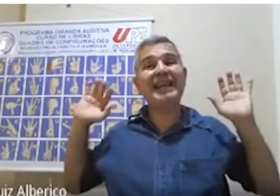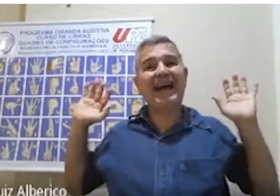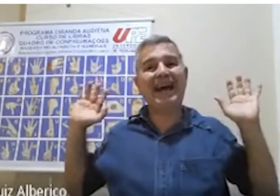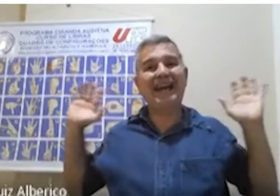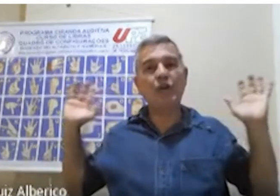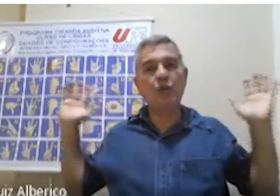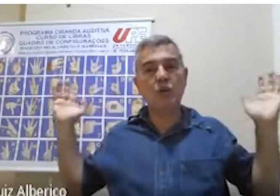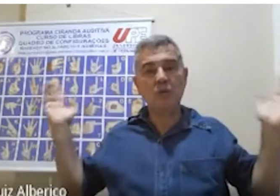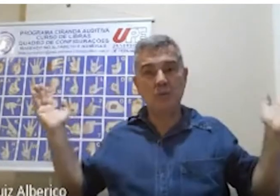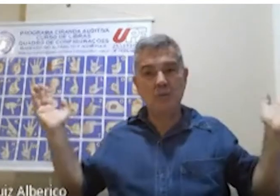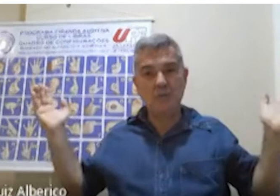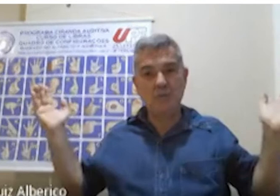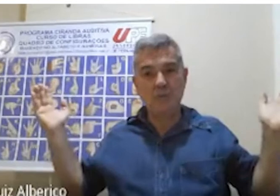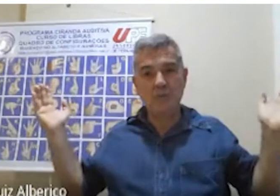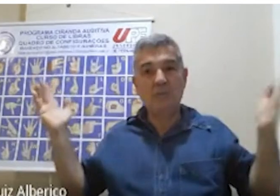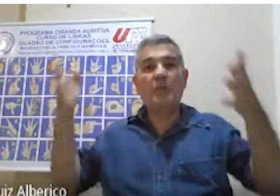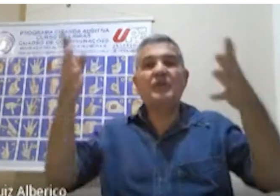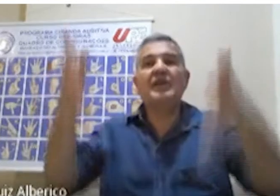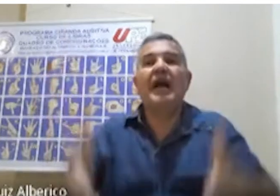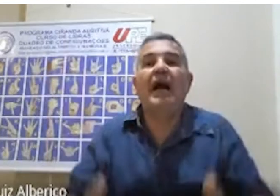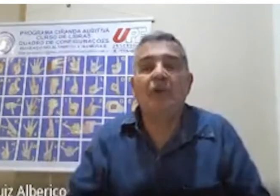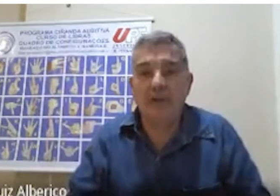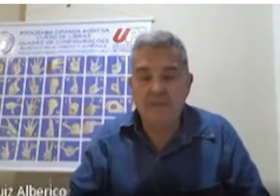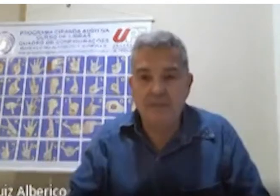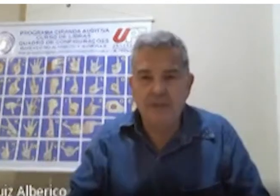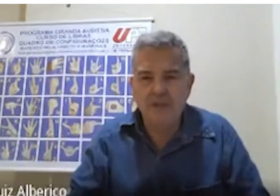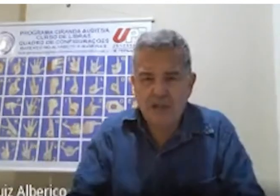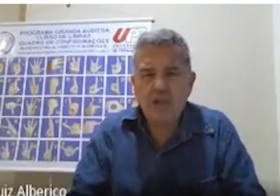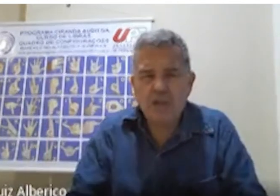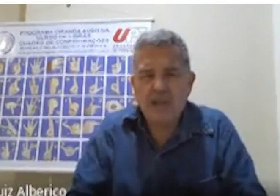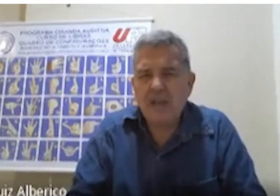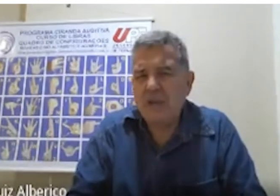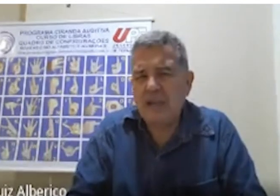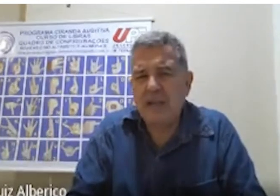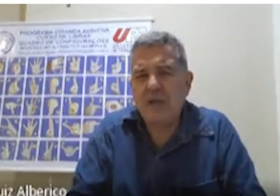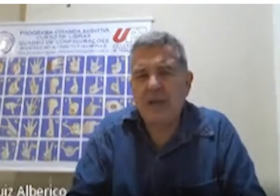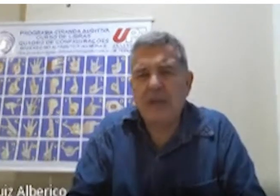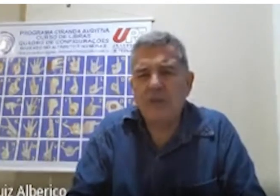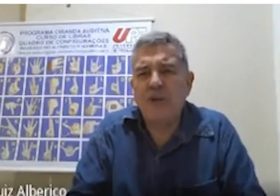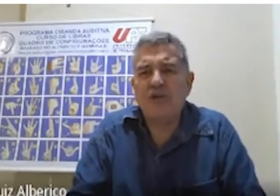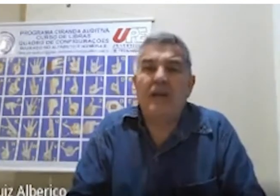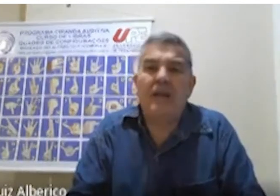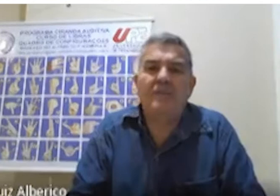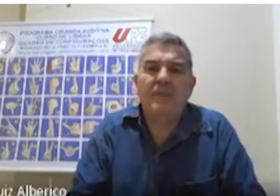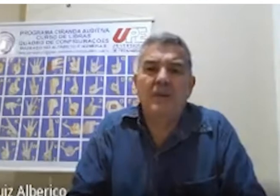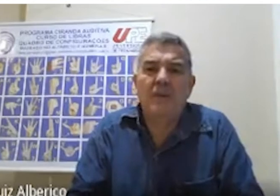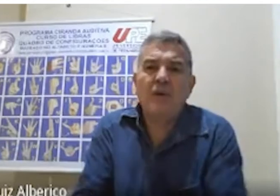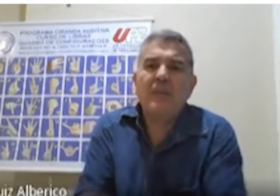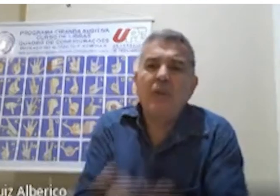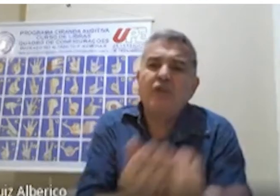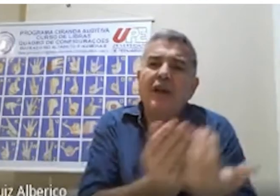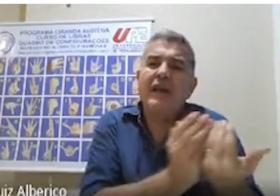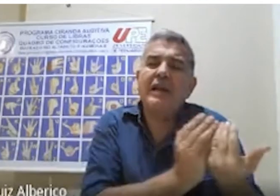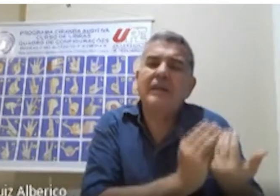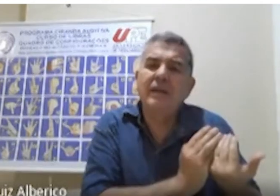preparei o cenário para eu poder dar aula. Vocês estão conseguindo entender onde eu quero chegar? Que